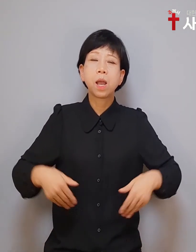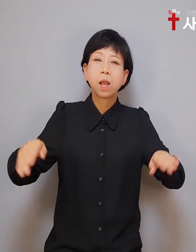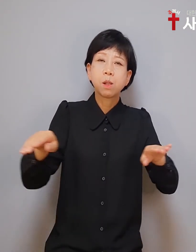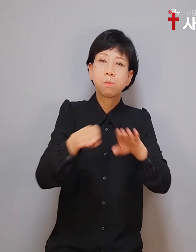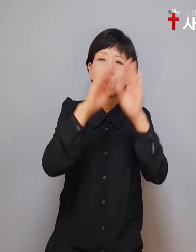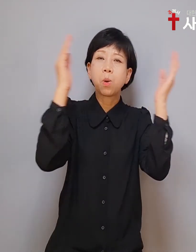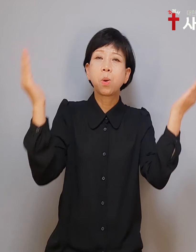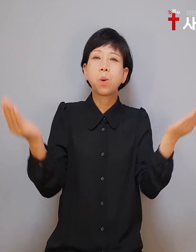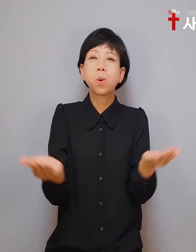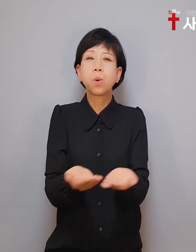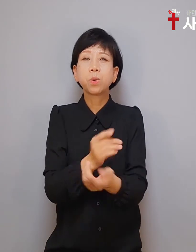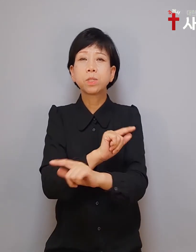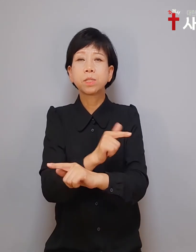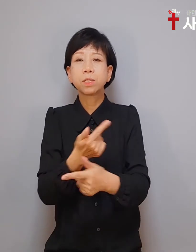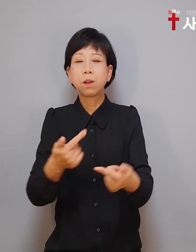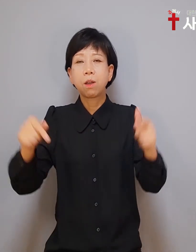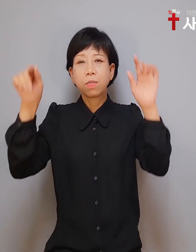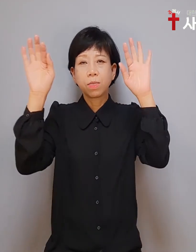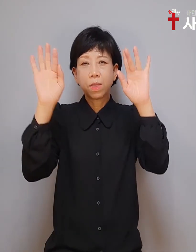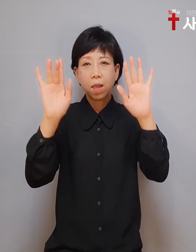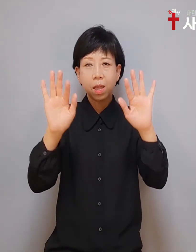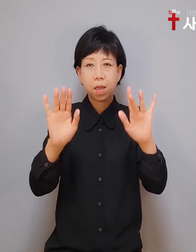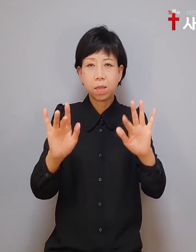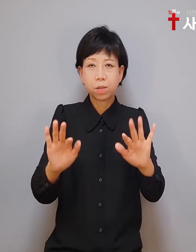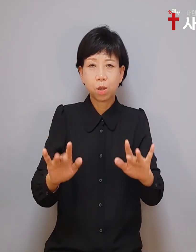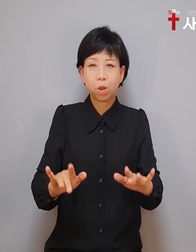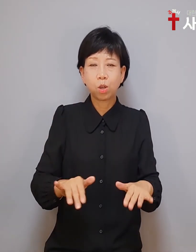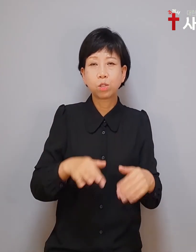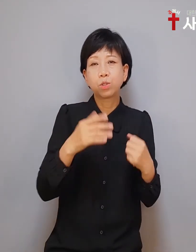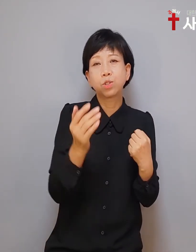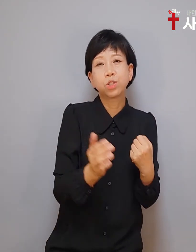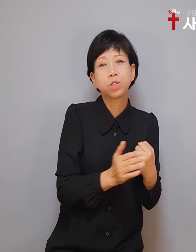일용할 모든 건